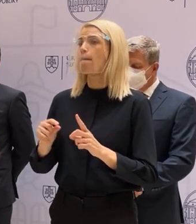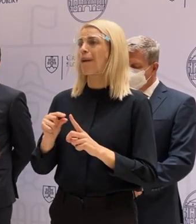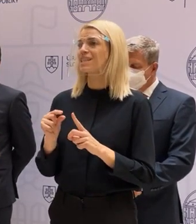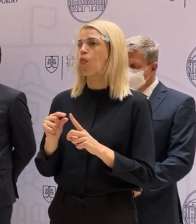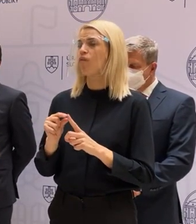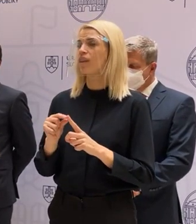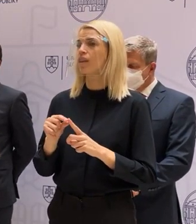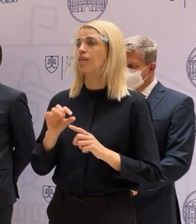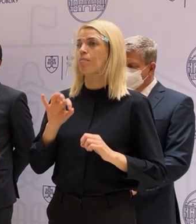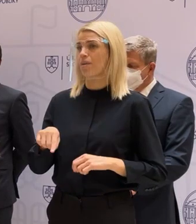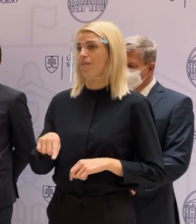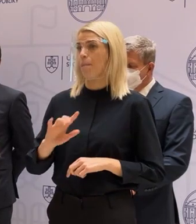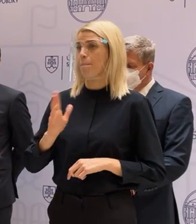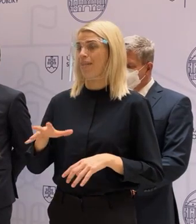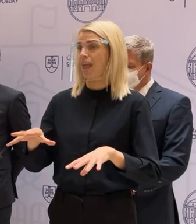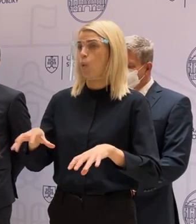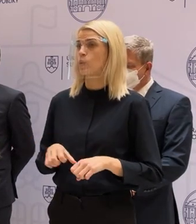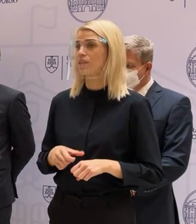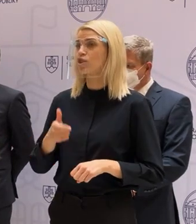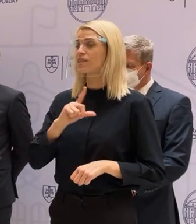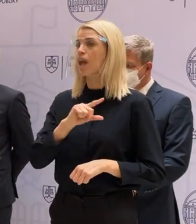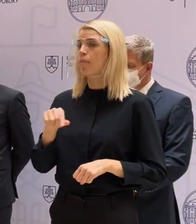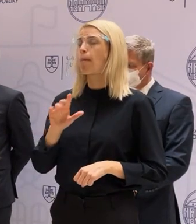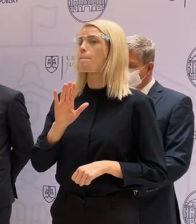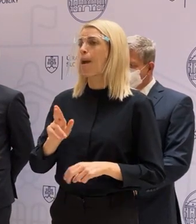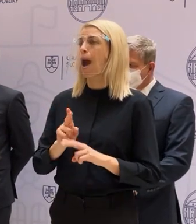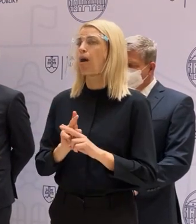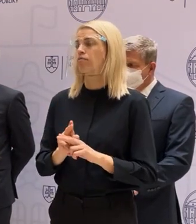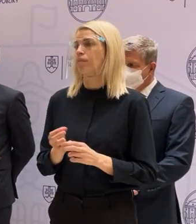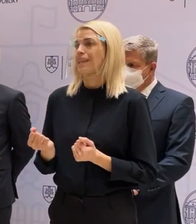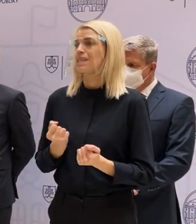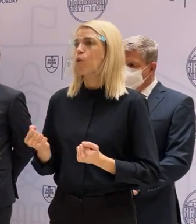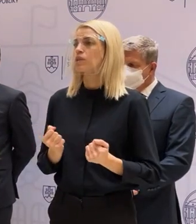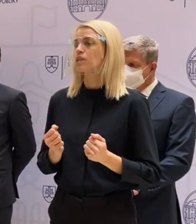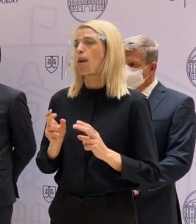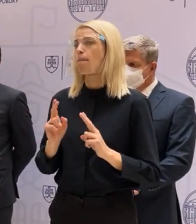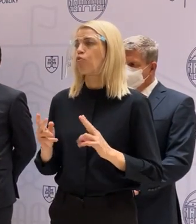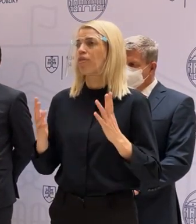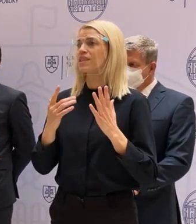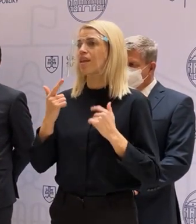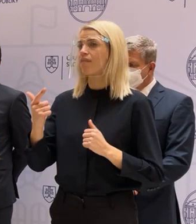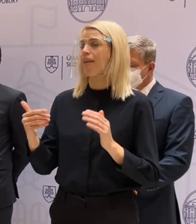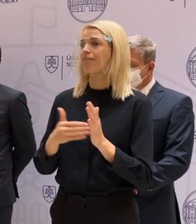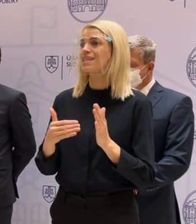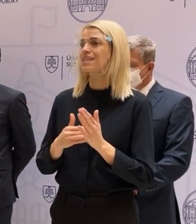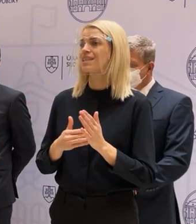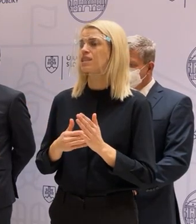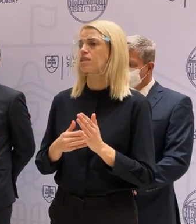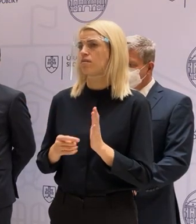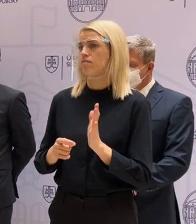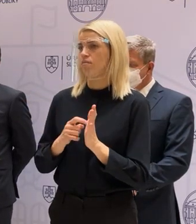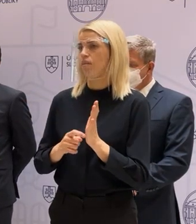Na základe dnes prijatého uznesenia Slovenská republika bude mať k dispozícii možno až 92 tisíc dávok tohto